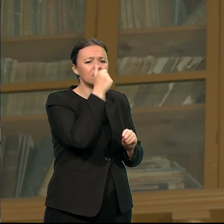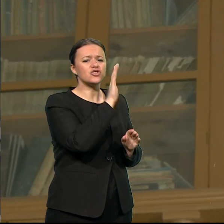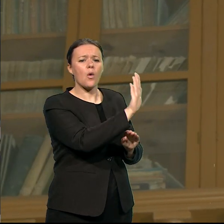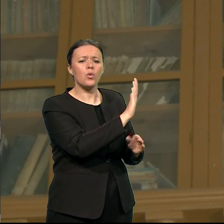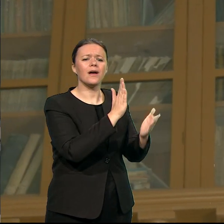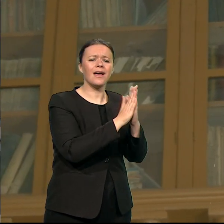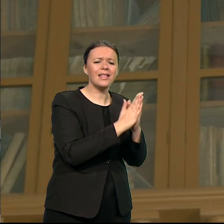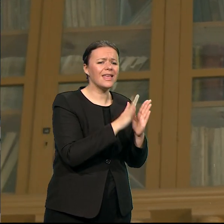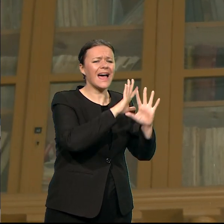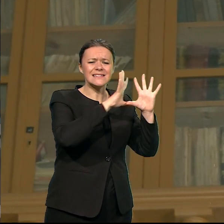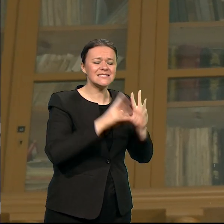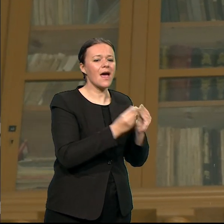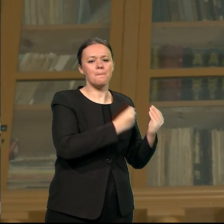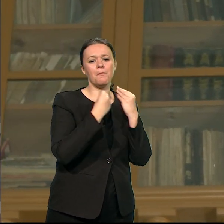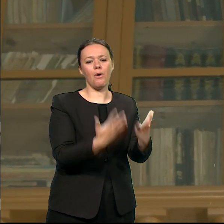kućnu biblioteku.